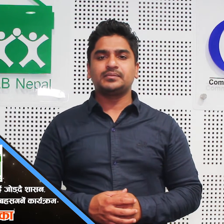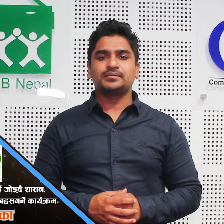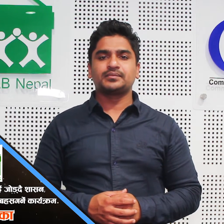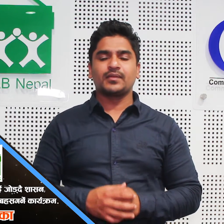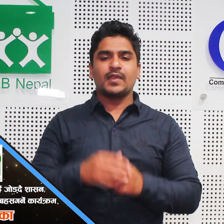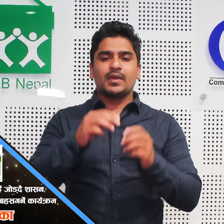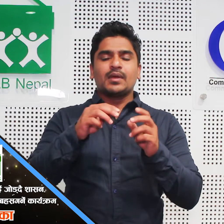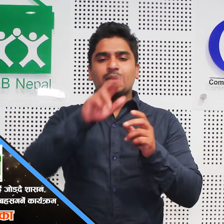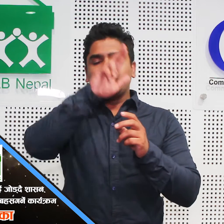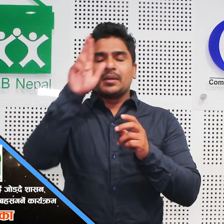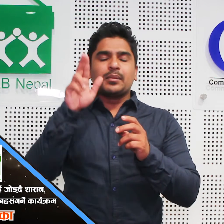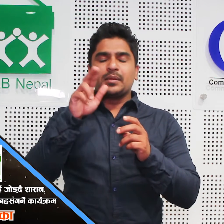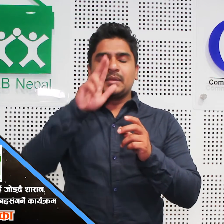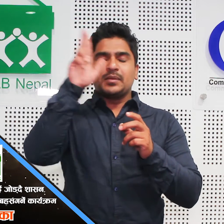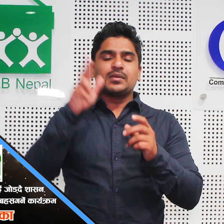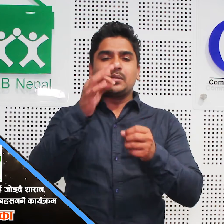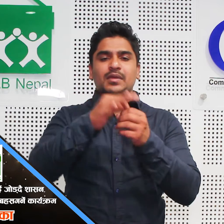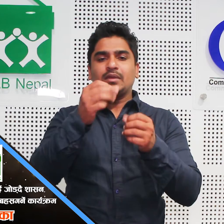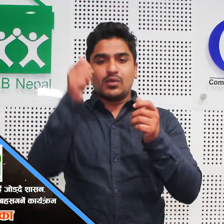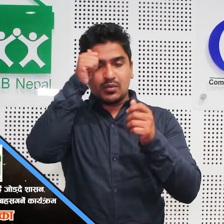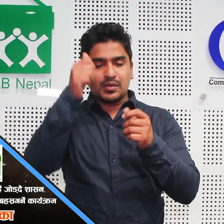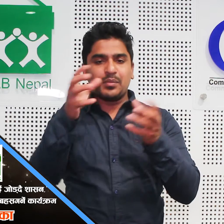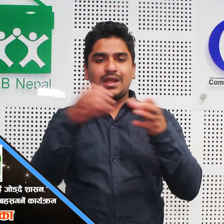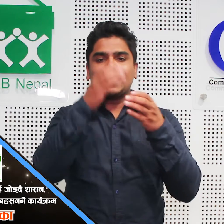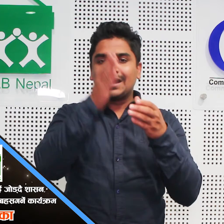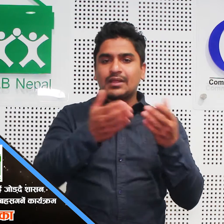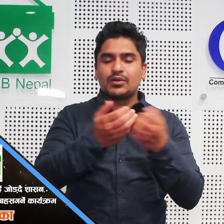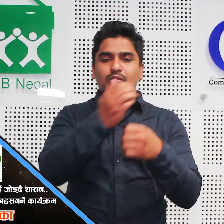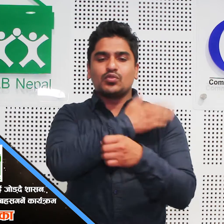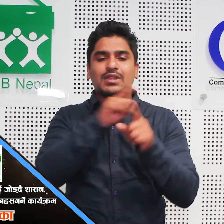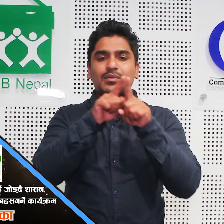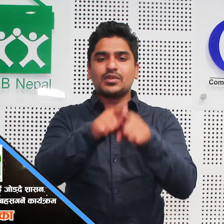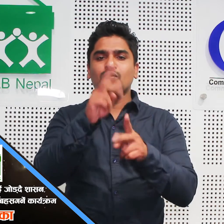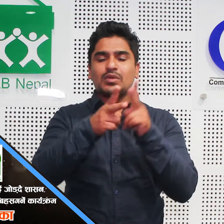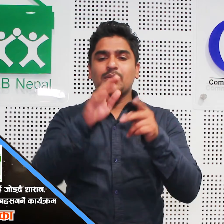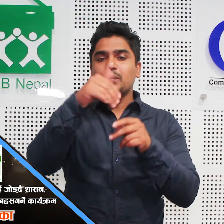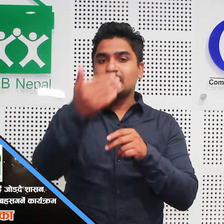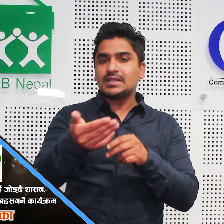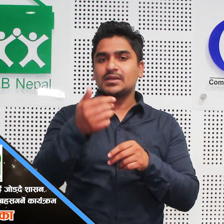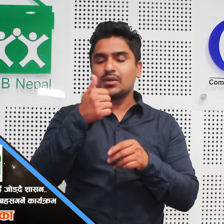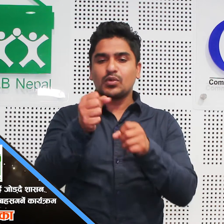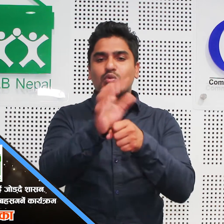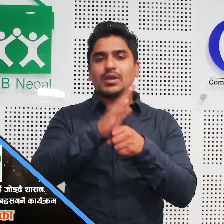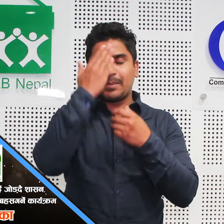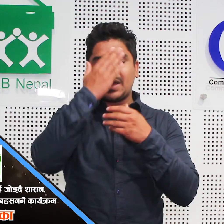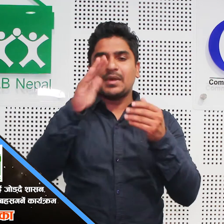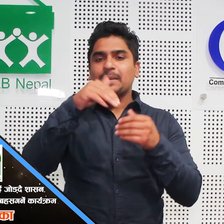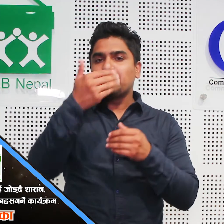भीमेश्वर नगरपालिकाका व्यवसायीको अनुभव र पालिकाले गर्नुपर्ने सुझाव सहितको कुराकानीपछि अब कोरोना महामारीपछि